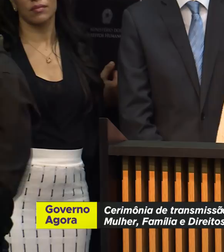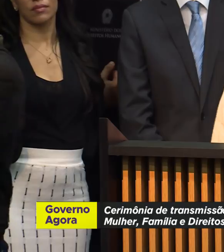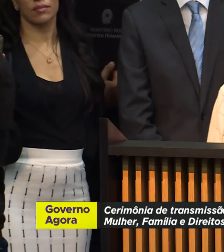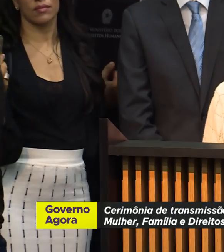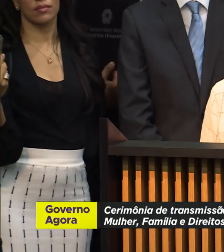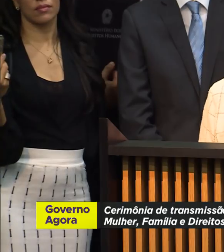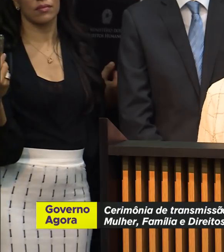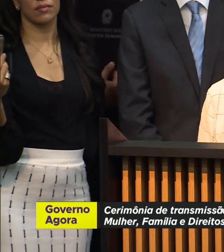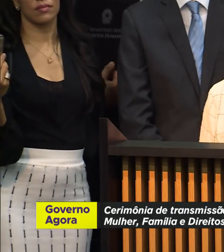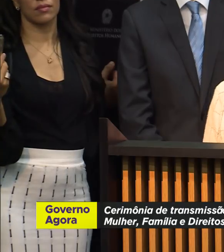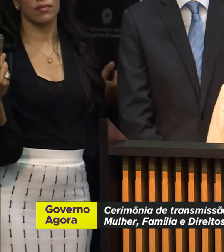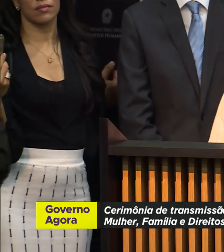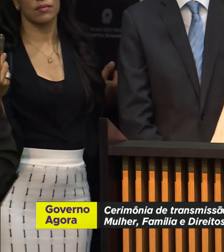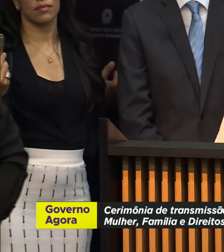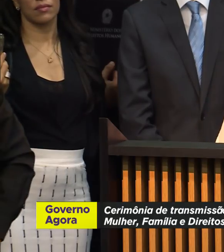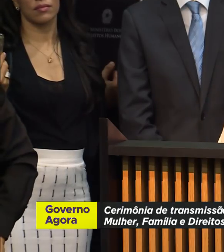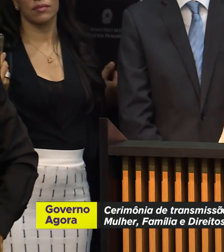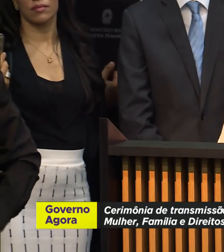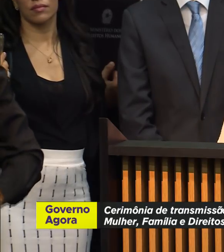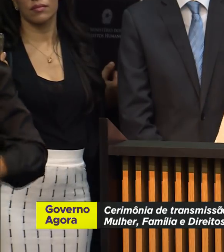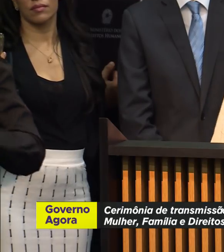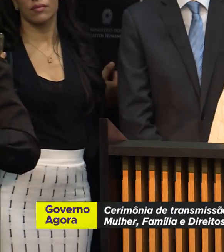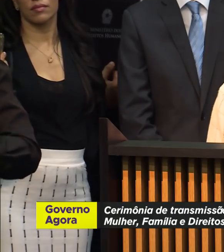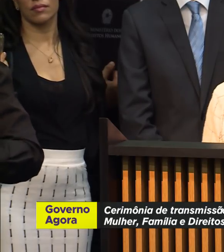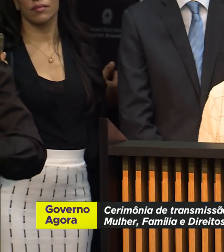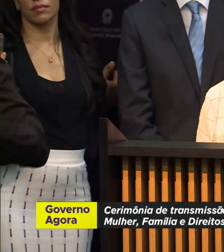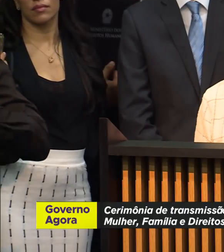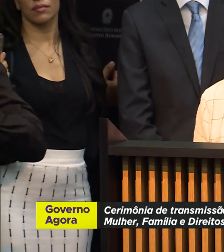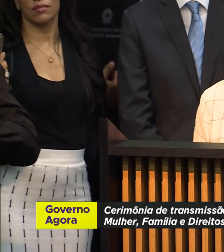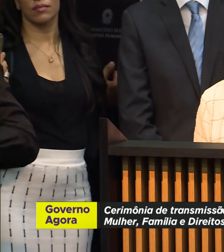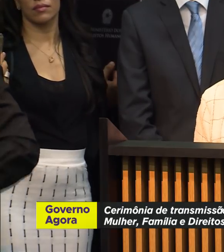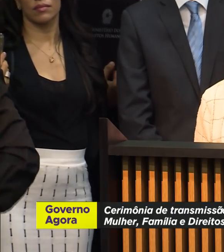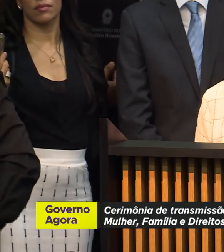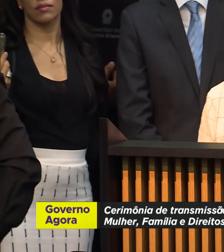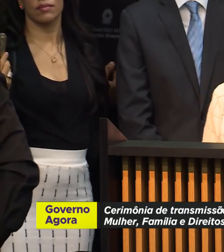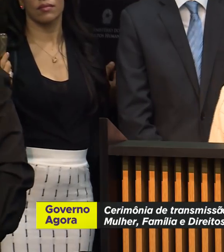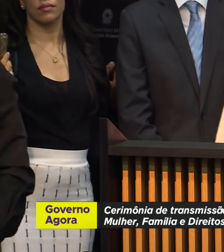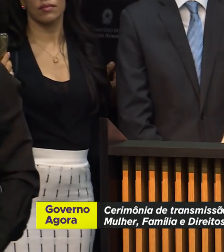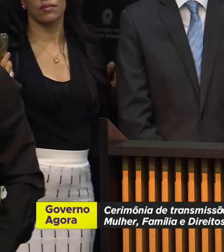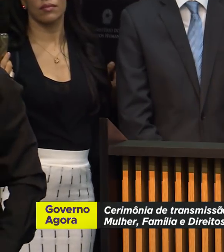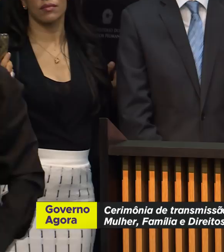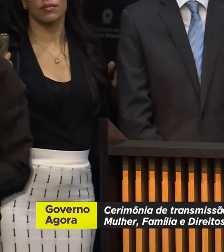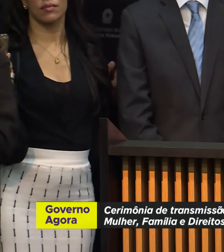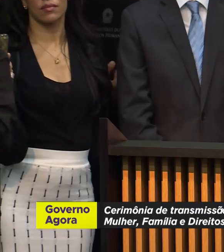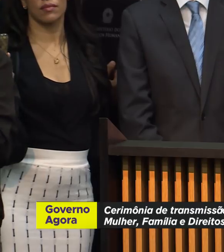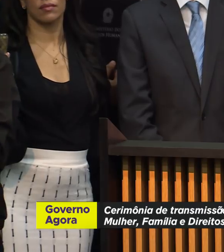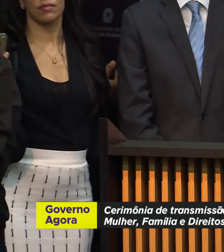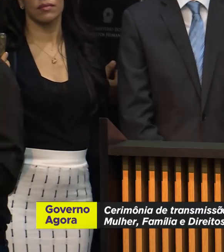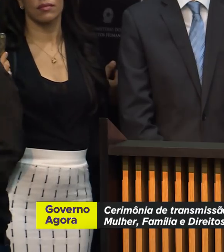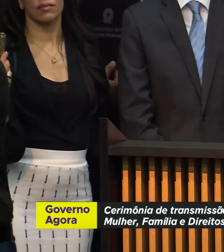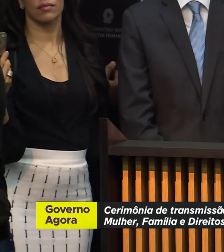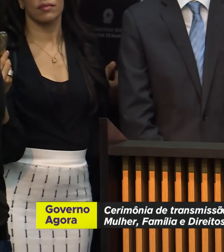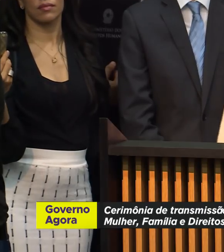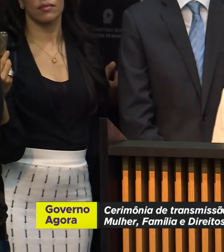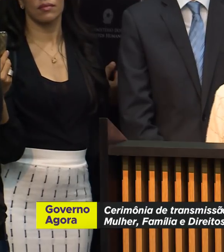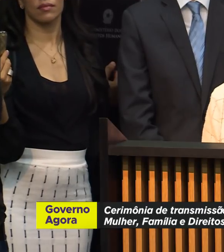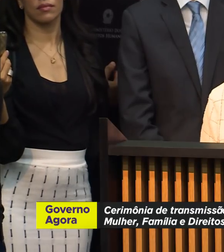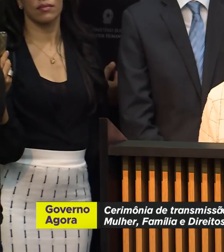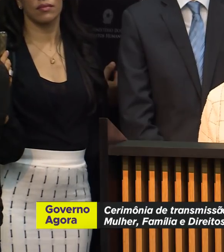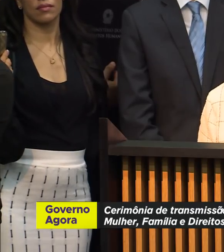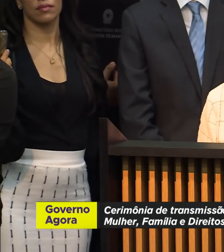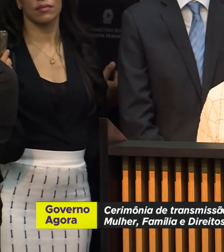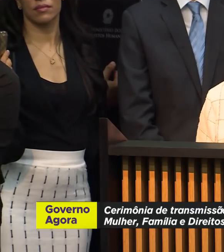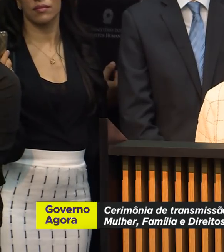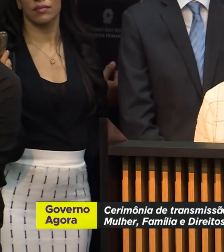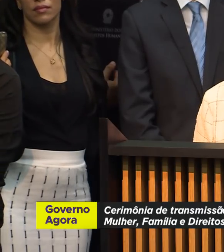quero que essa nação tenha compaixão. Eu quero que essa nação seja solidária. Eu quero que essa